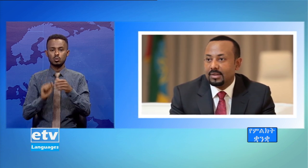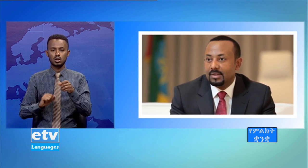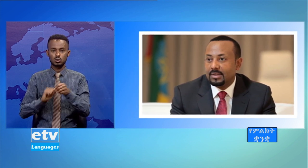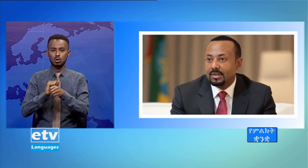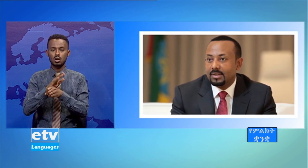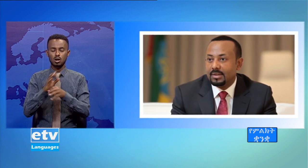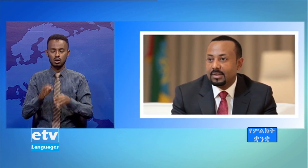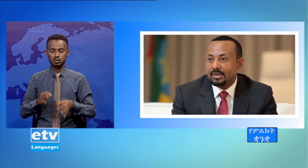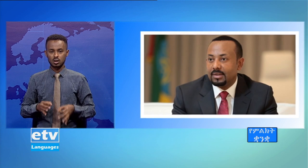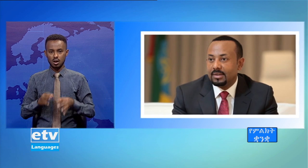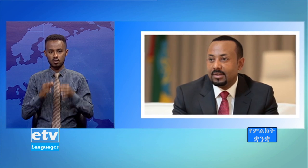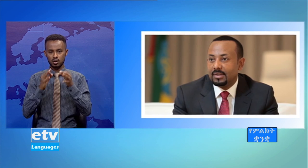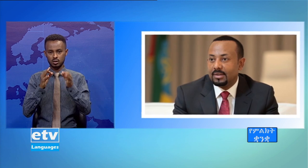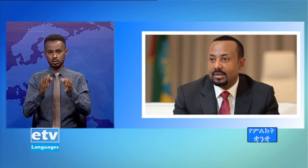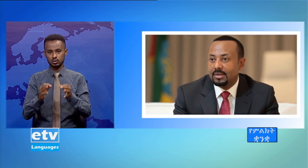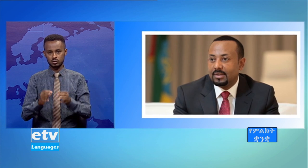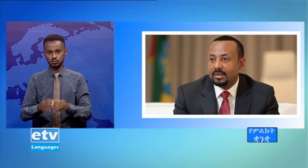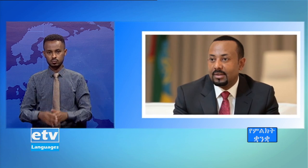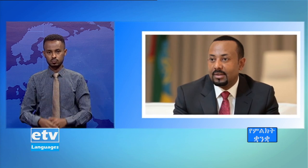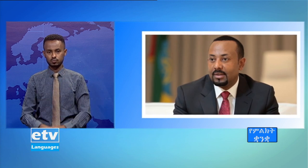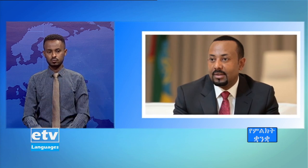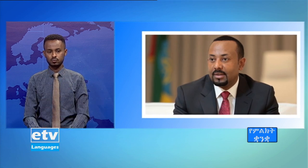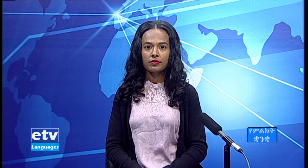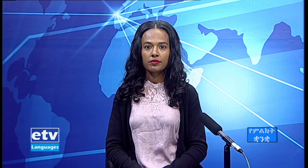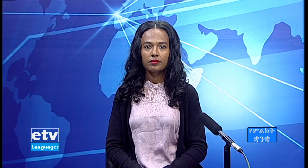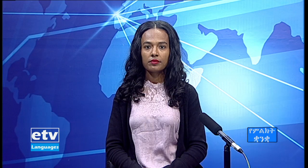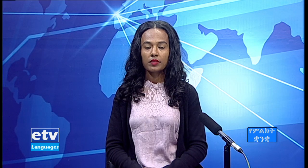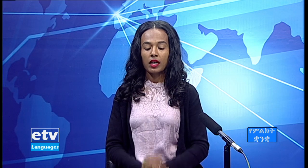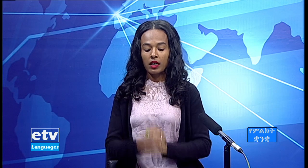መልእክቷን አስተላልፋለች።